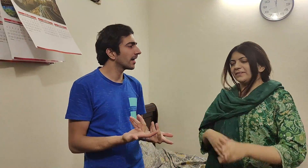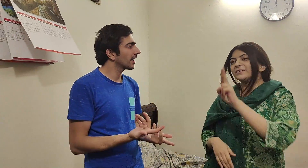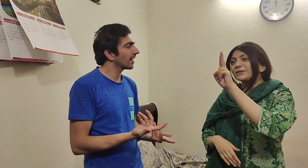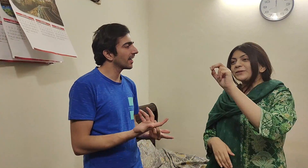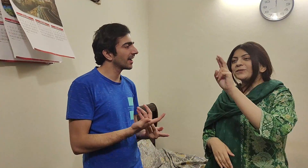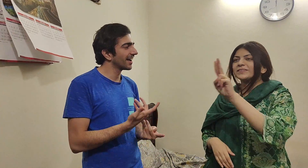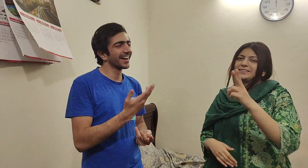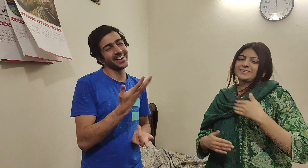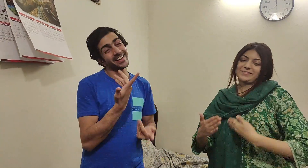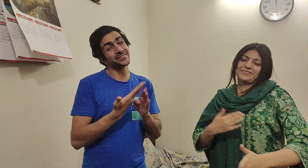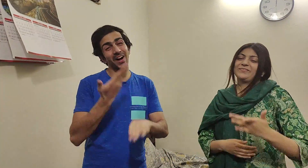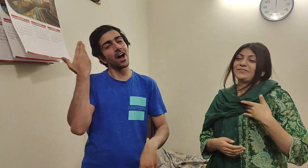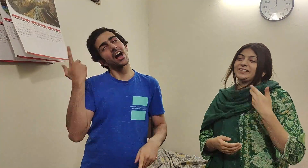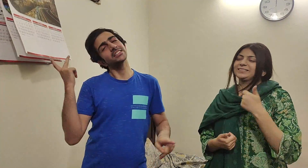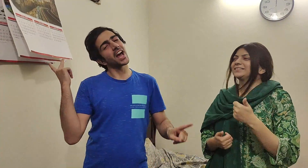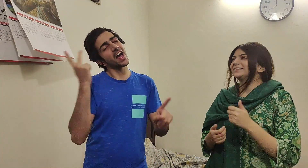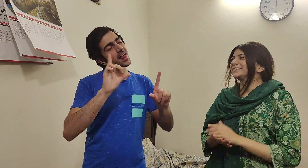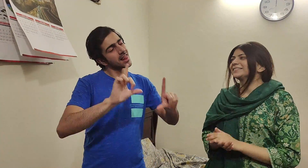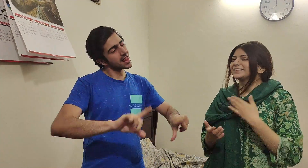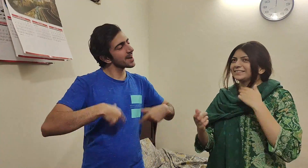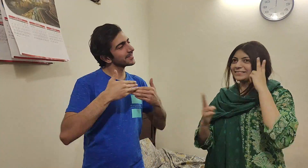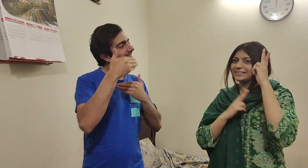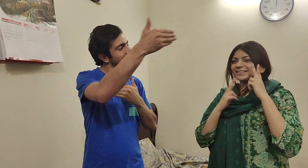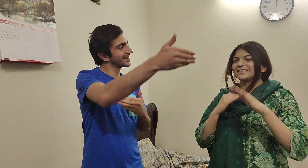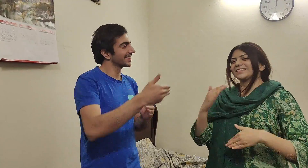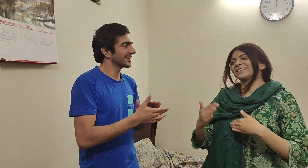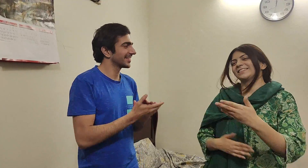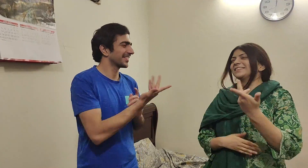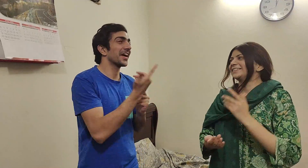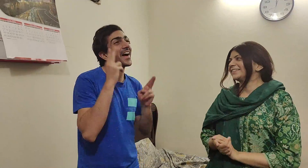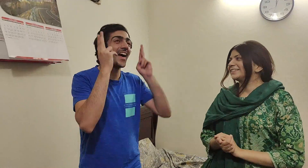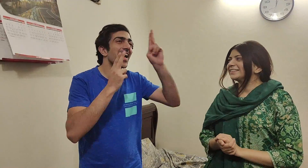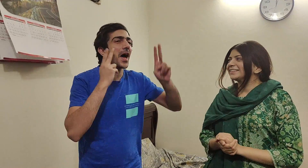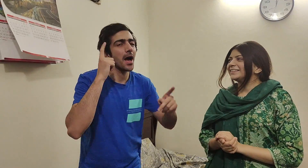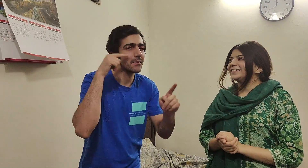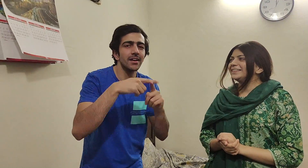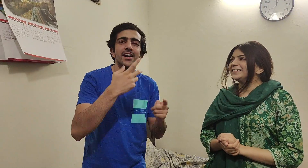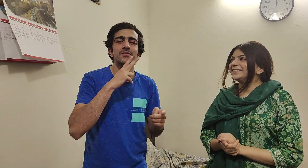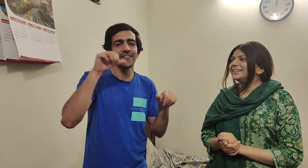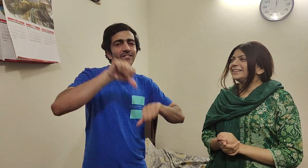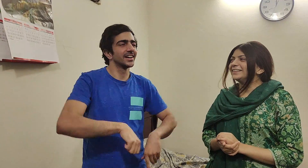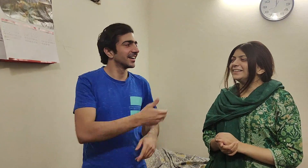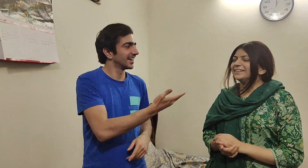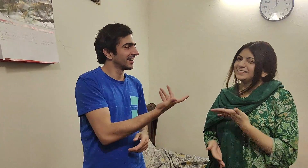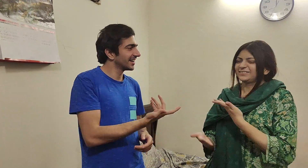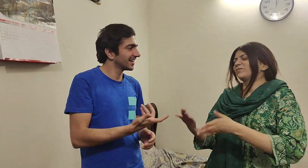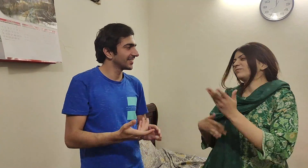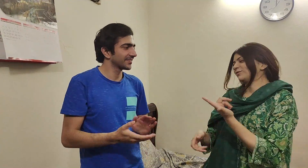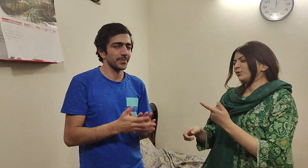कब, तो अब अब 2022 है, अब डिफरेंट ईयर है, तो अब मेरी डिफरेंट थिंकिंग है। अच्छा भाई रहने दो,